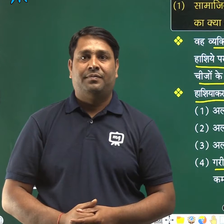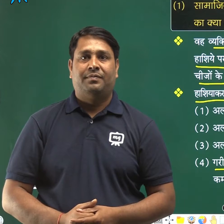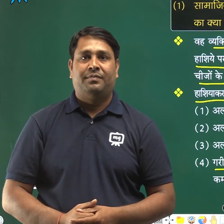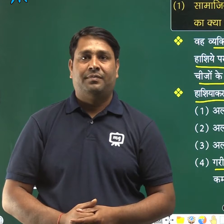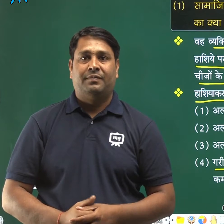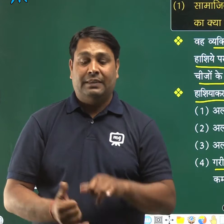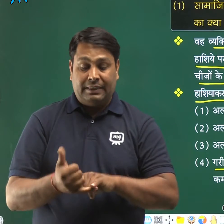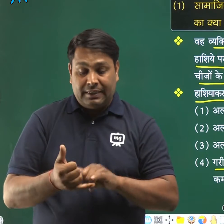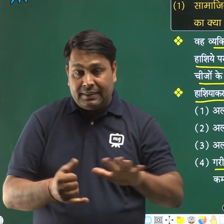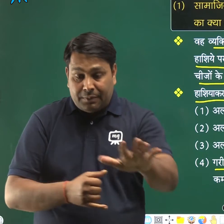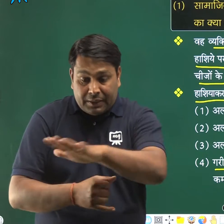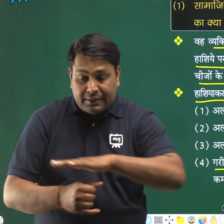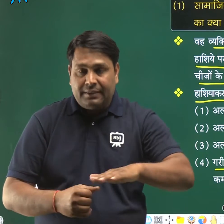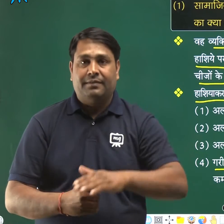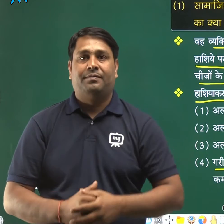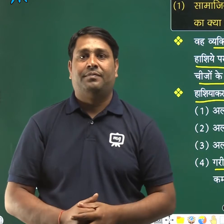सामाजिक